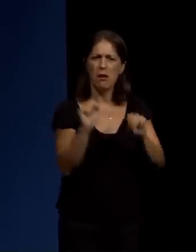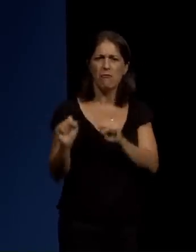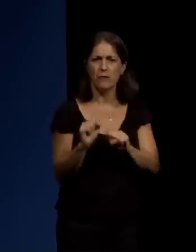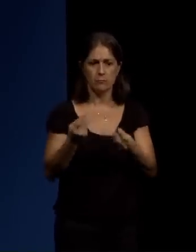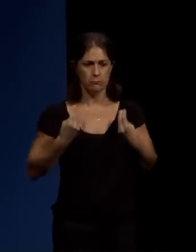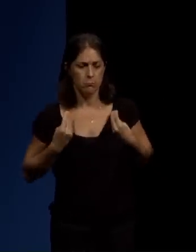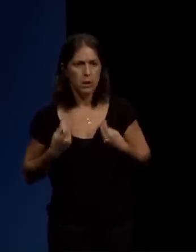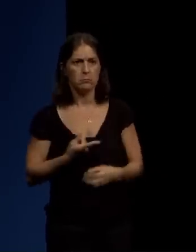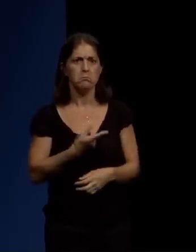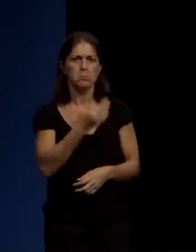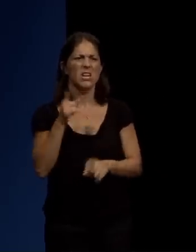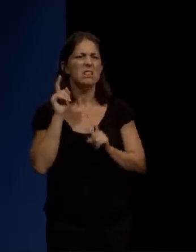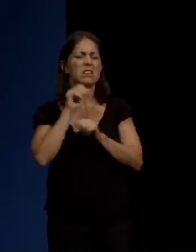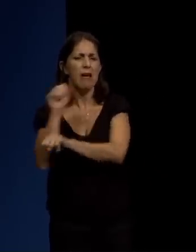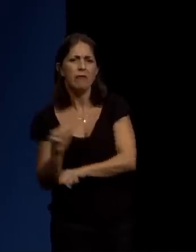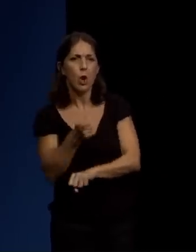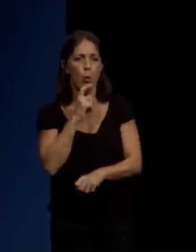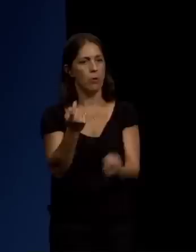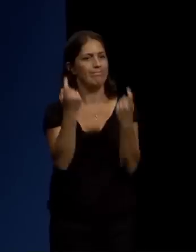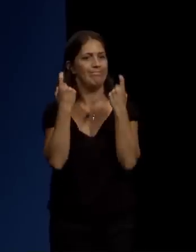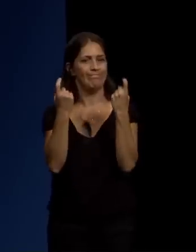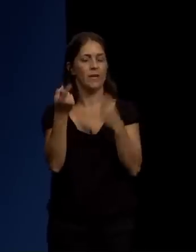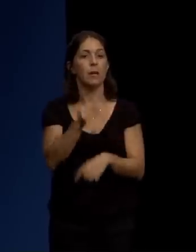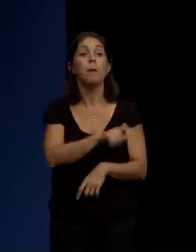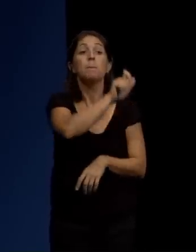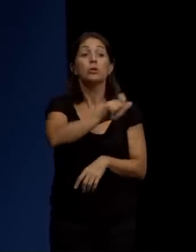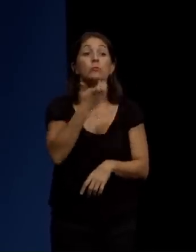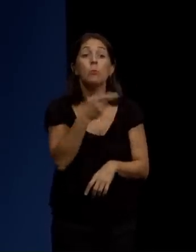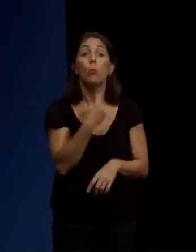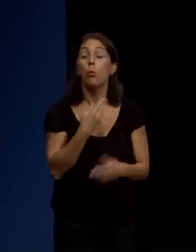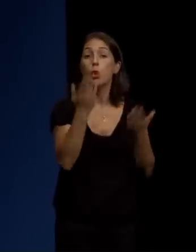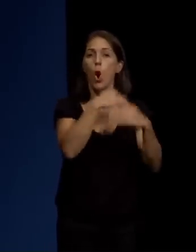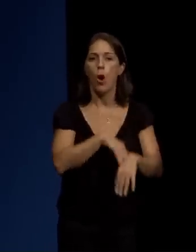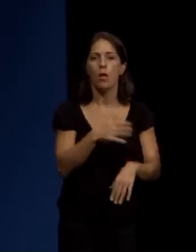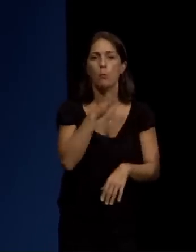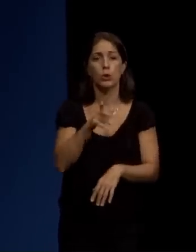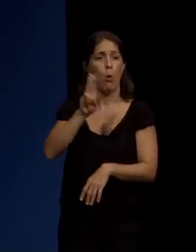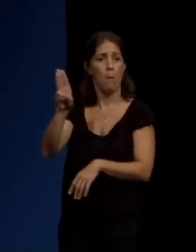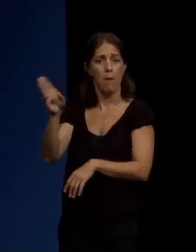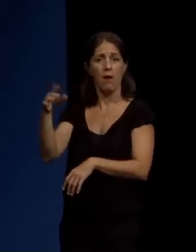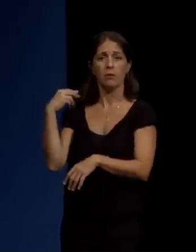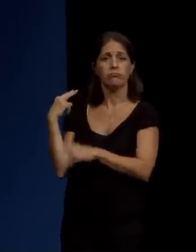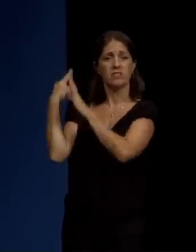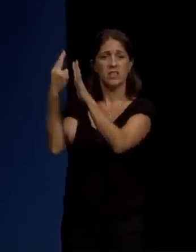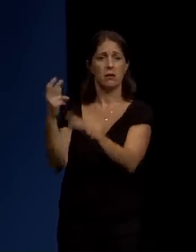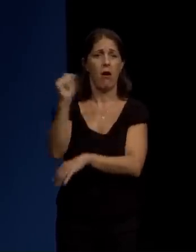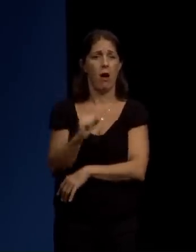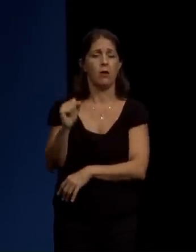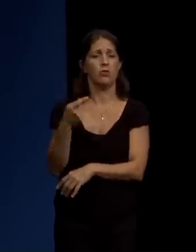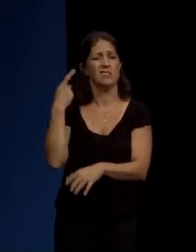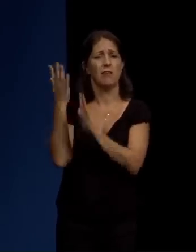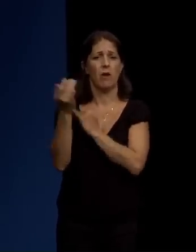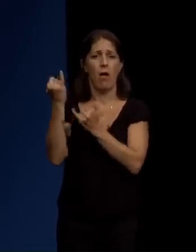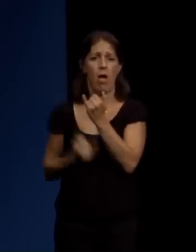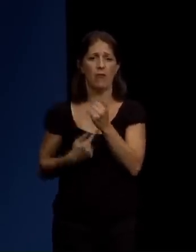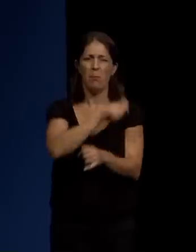saúde. Pero tamén temos que escoitar as persoas que non teñen voz, porque o Partido Popular, 7 anos de goberno do Partido Popular